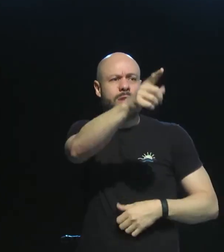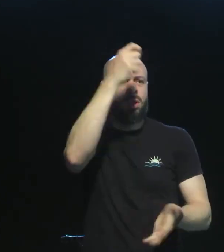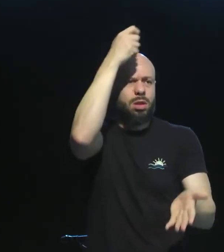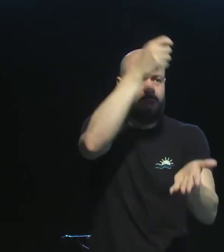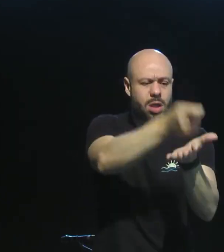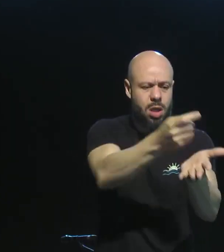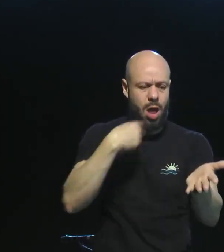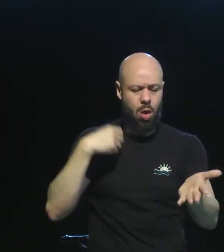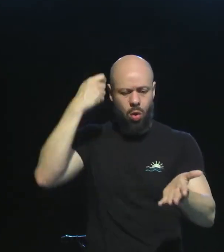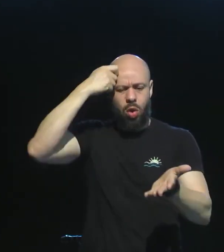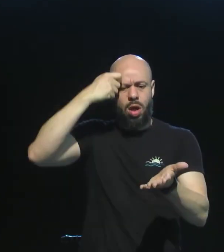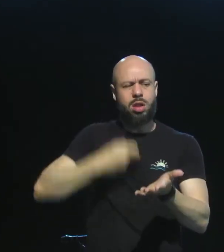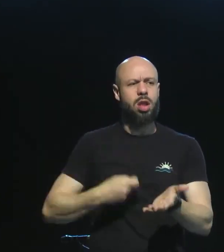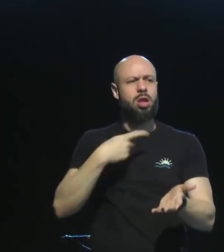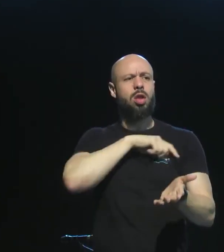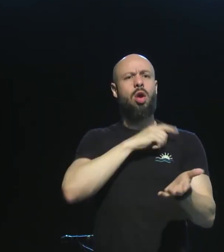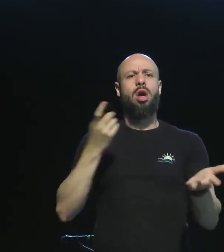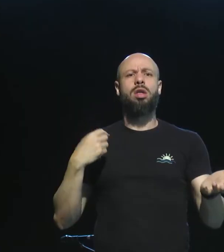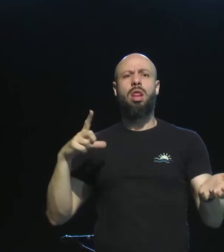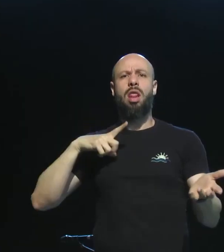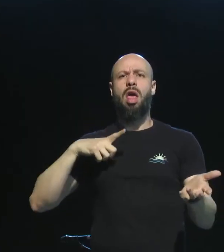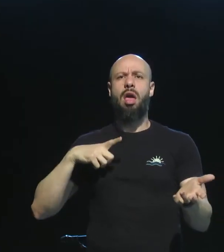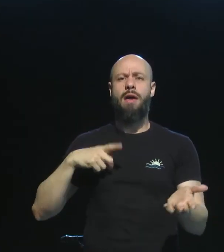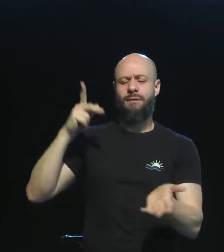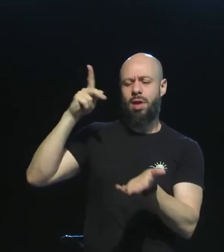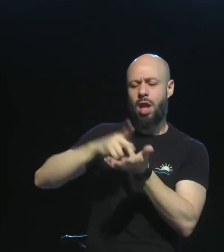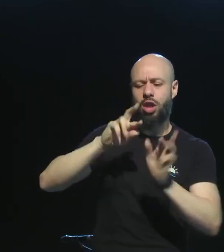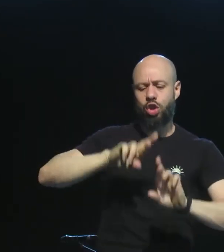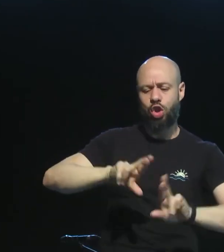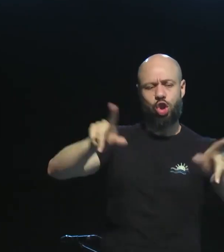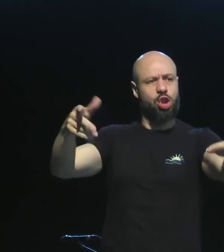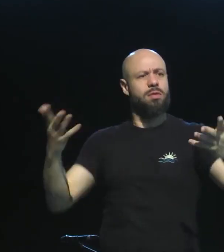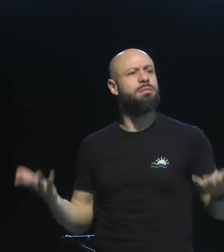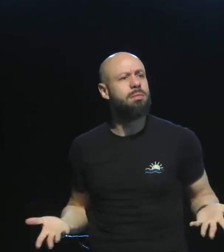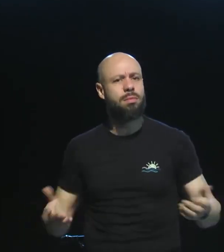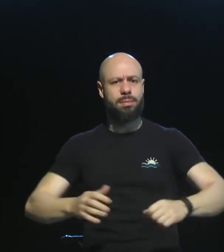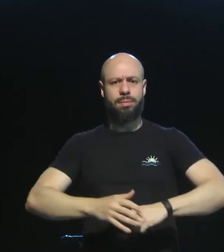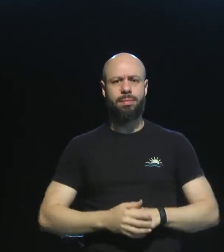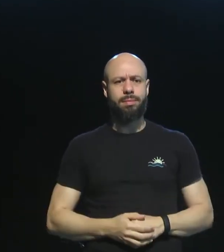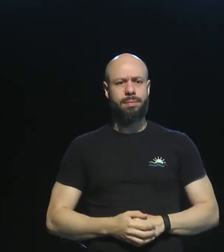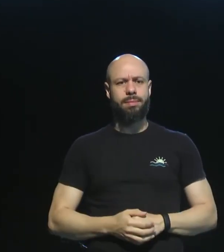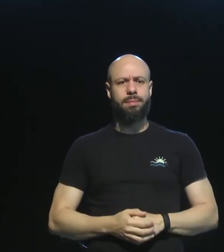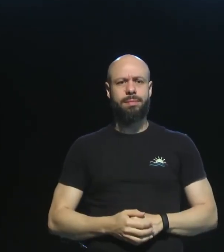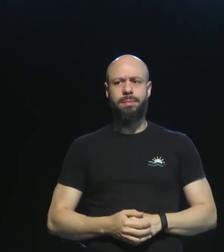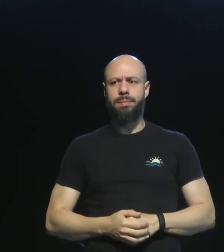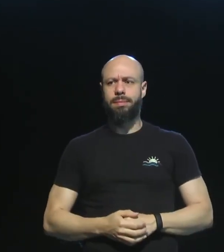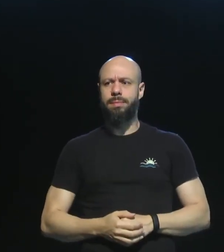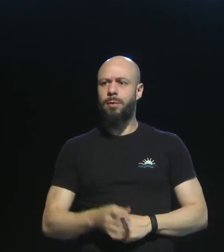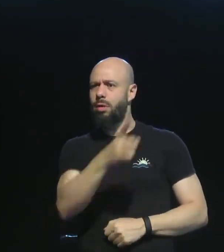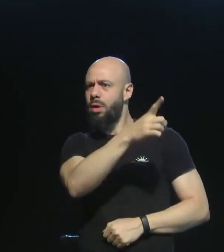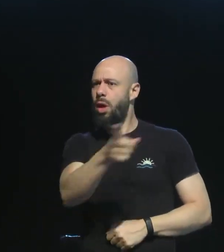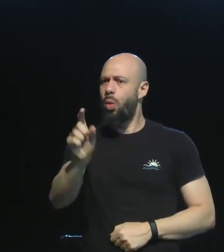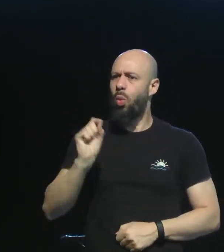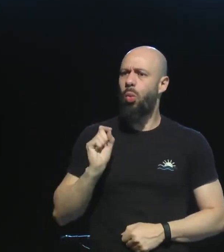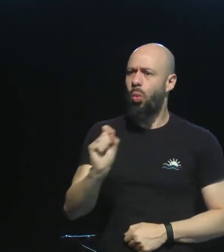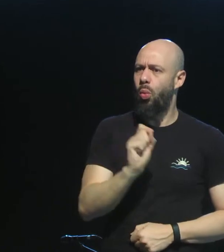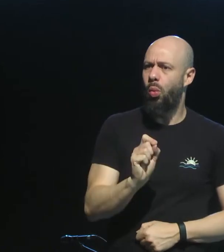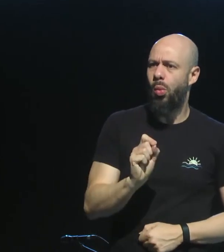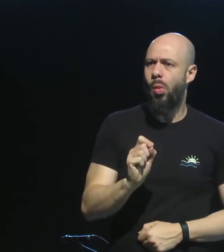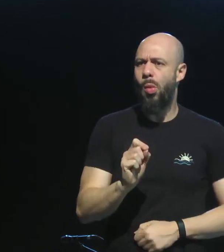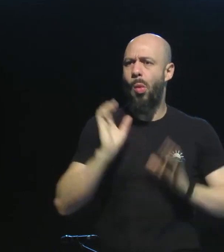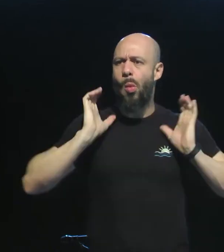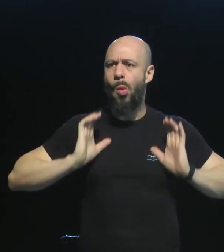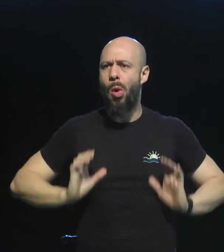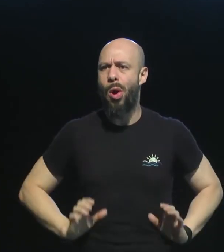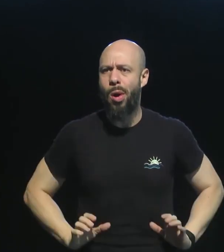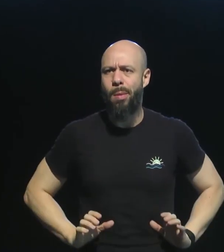acaba determinando a sua verdade. Você acaba ditando